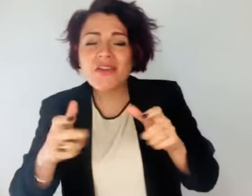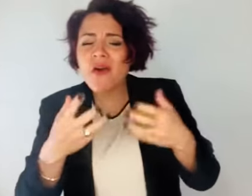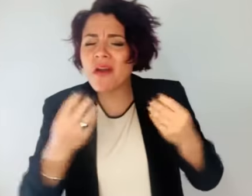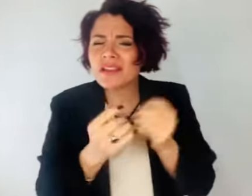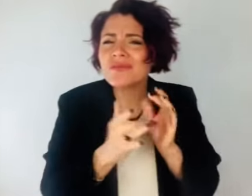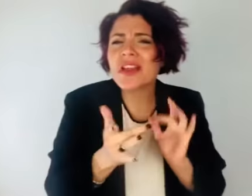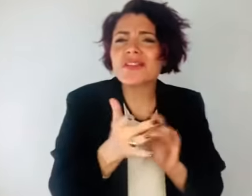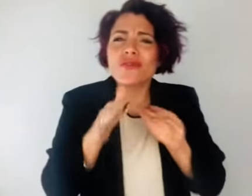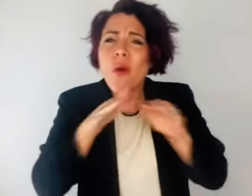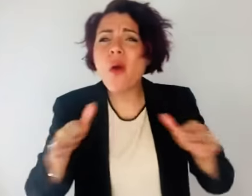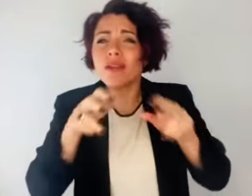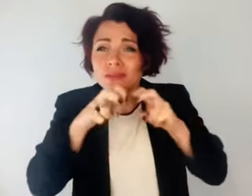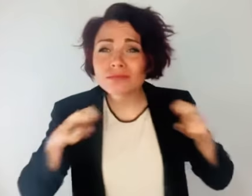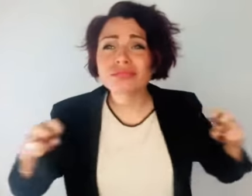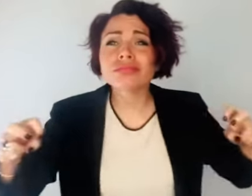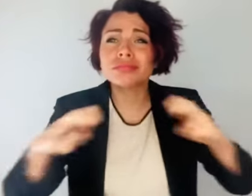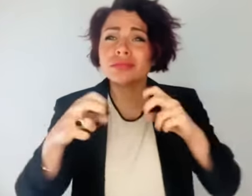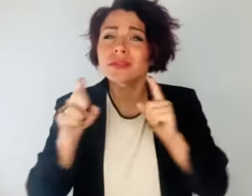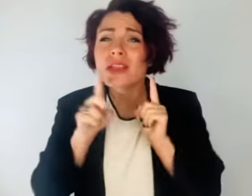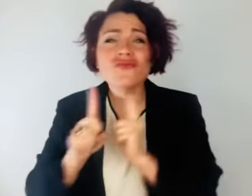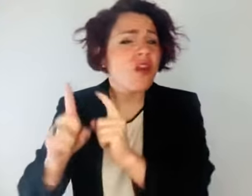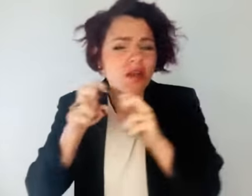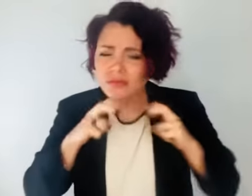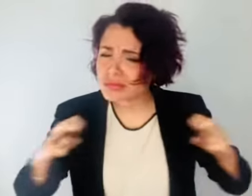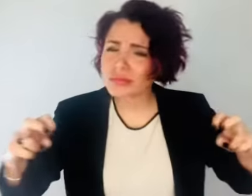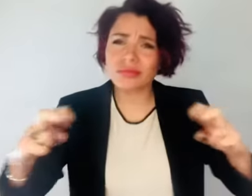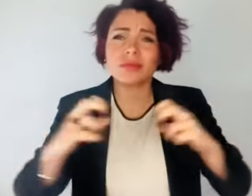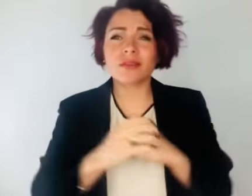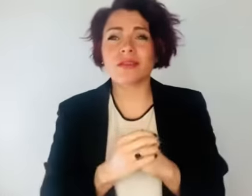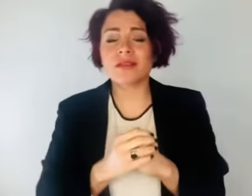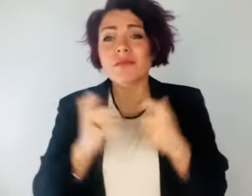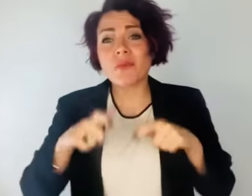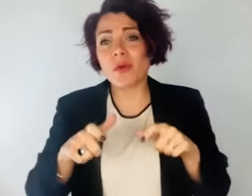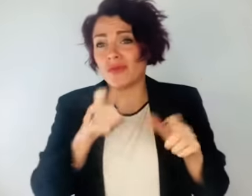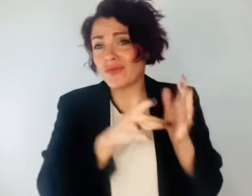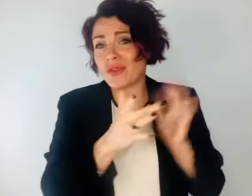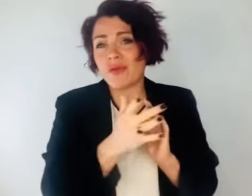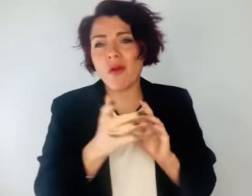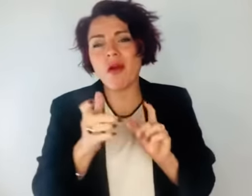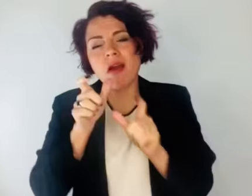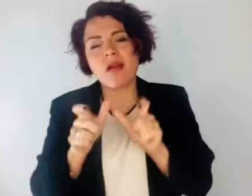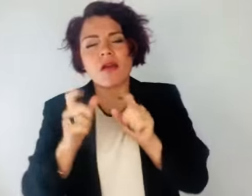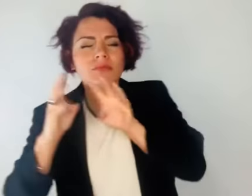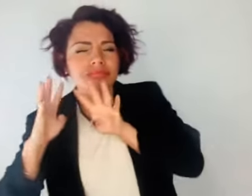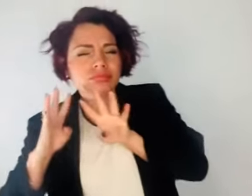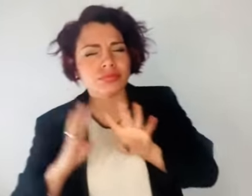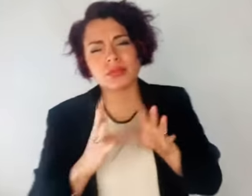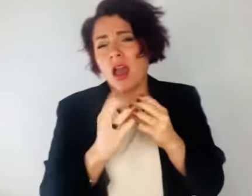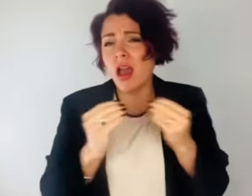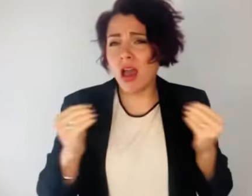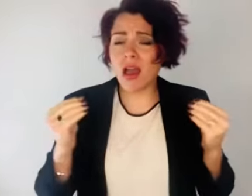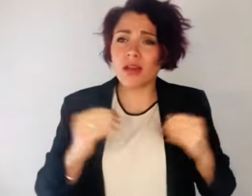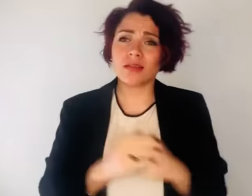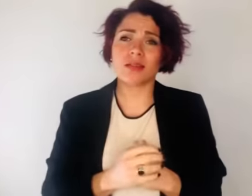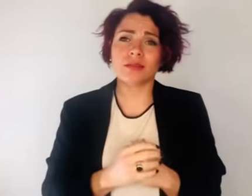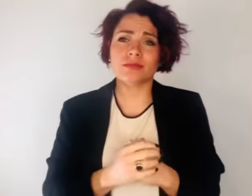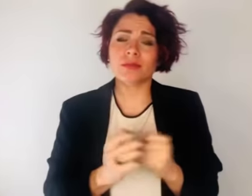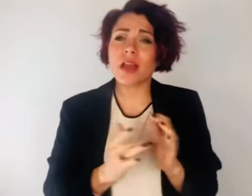si adagiarono ammessa con gesù e sui discepoli infatti erano molti che lo seguivano ecco l'esodo